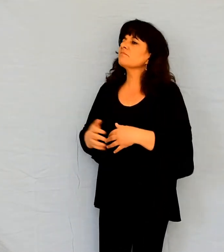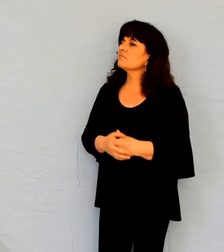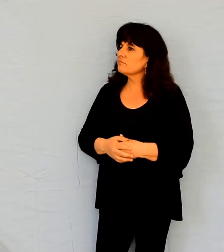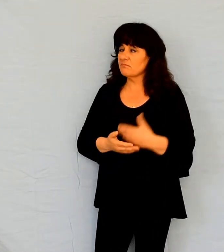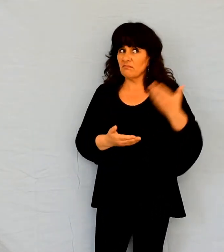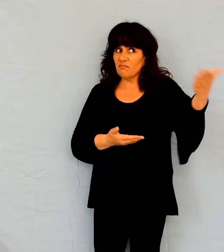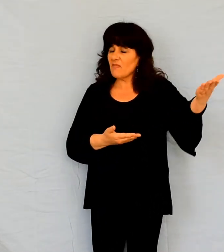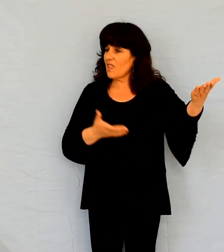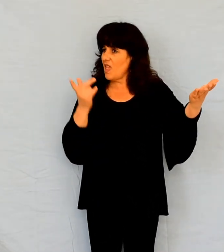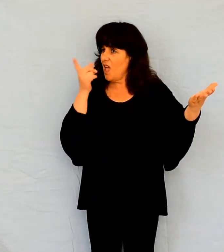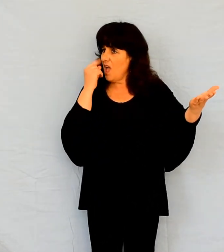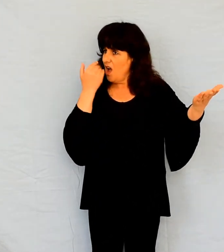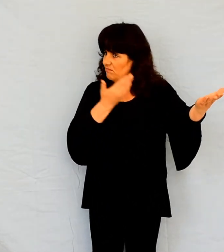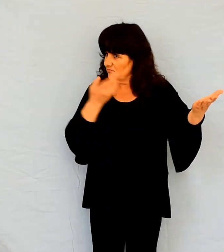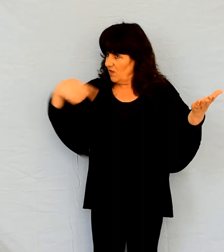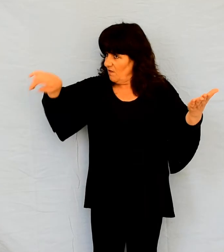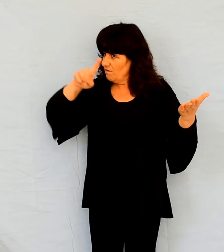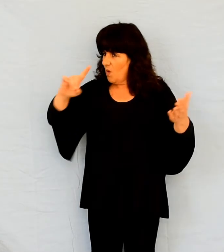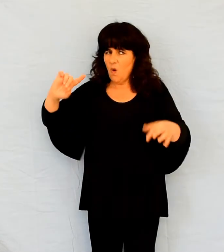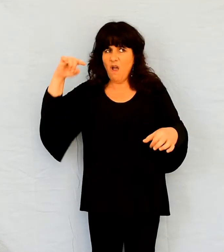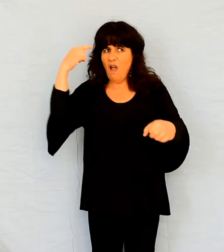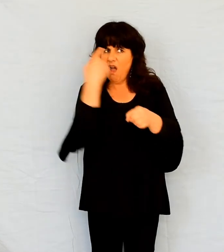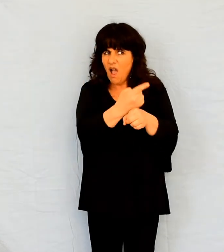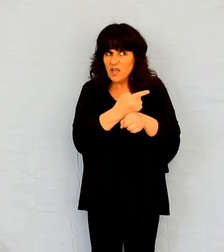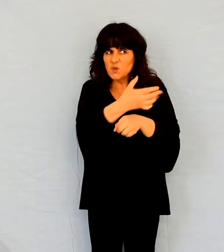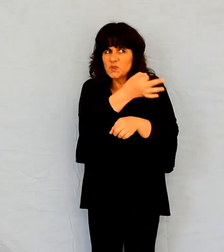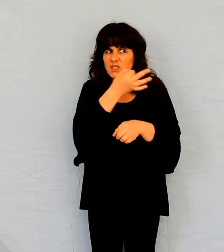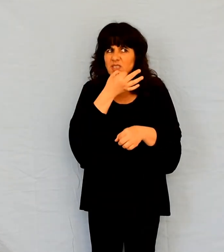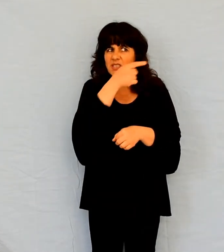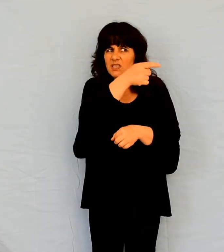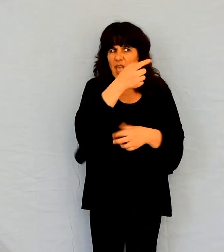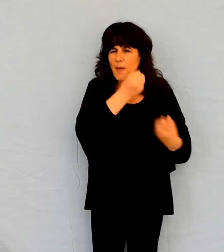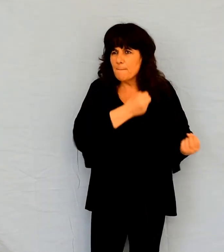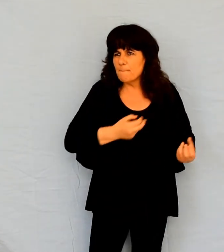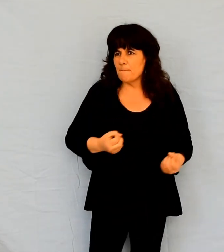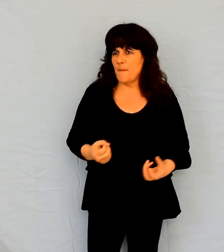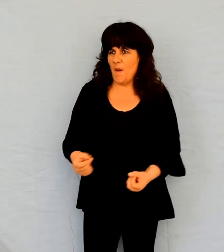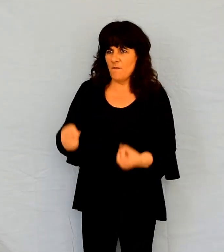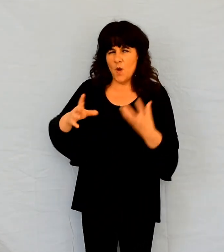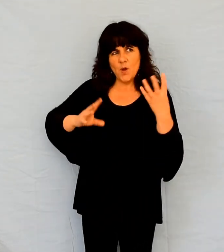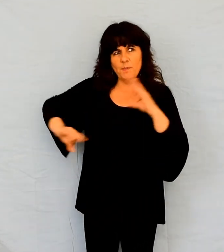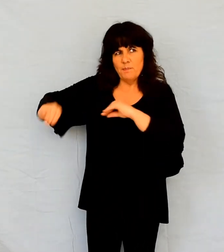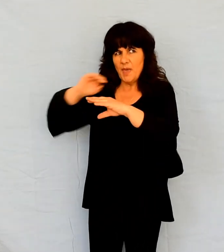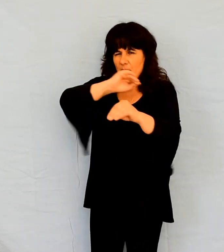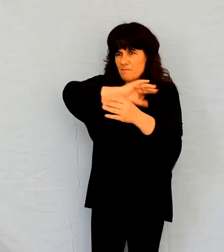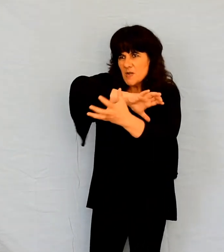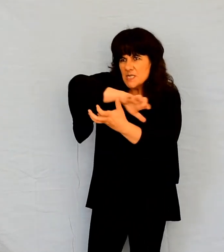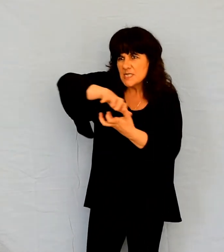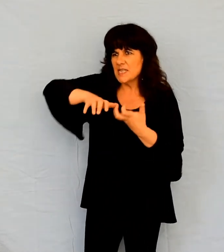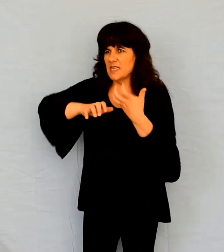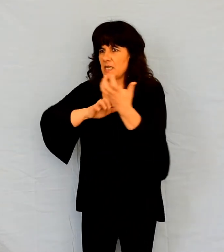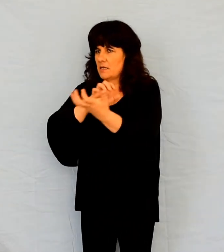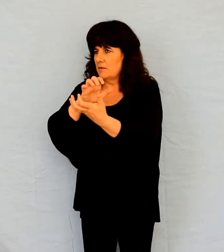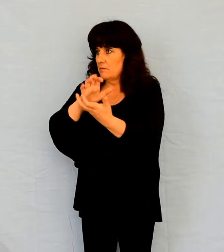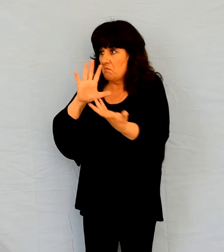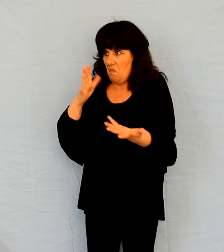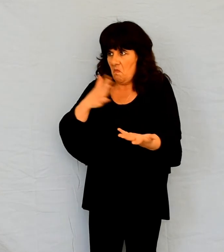cet homme en l'accusant d'introduire la subversion dans le peuple. Or, j'ai moi-même